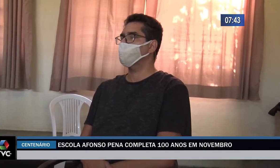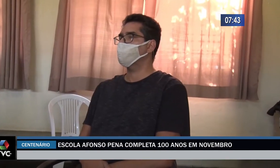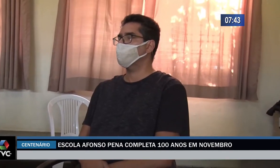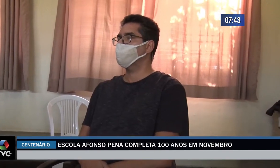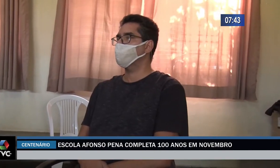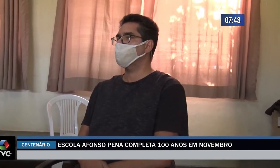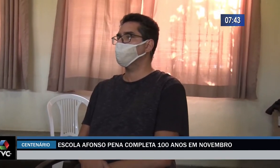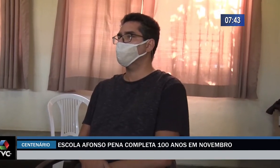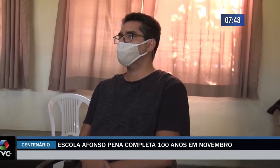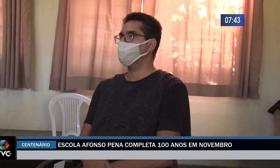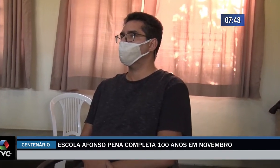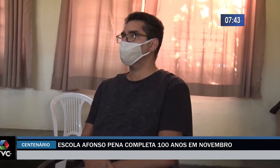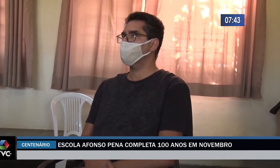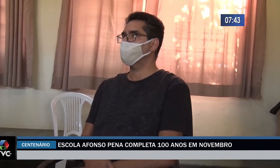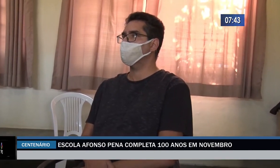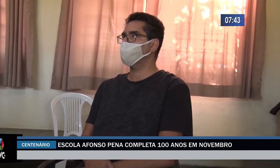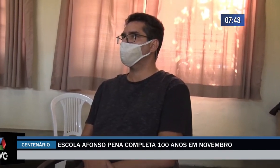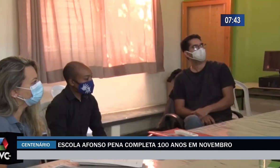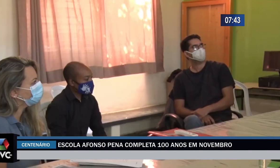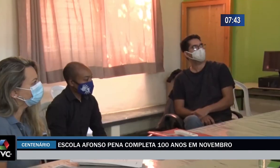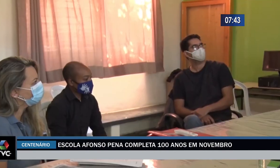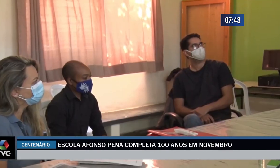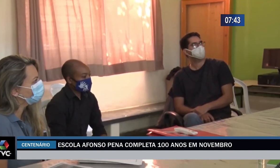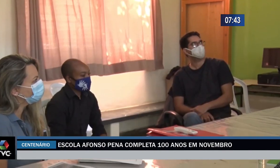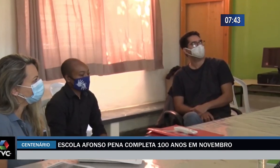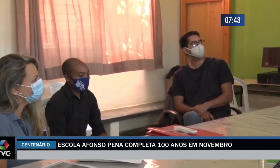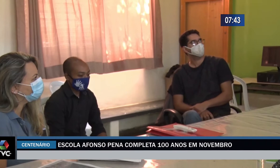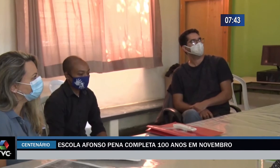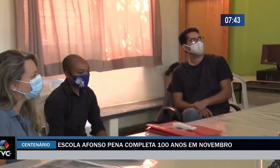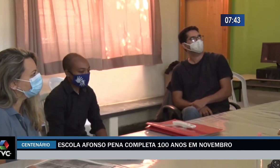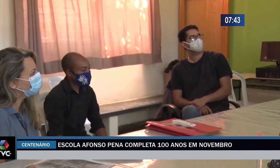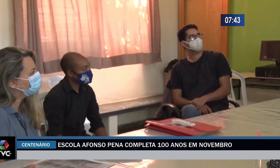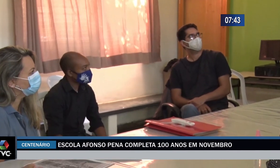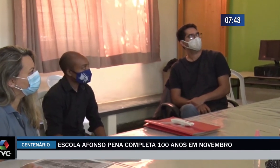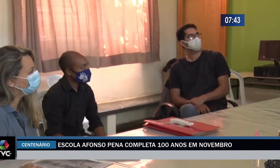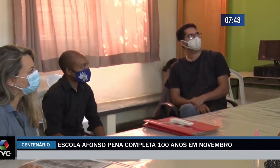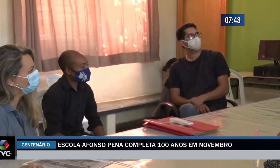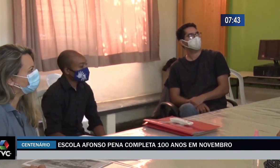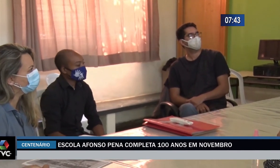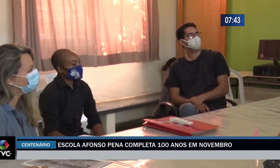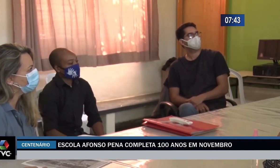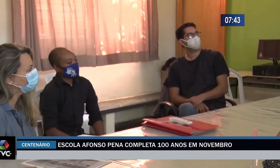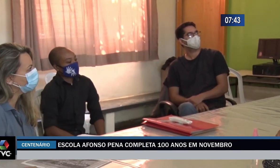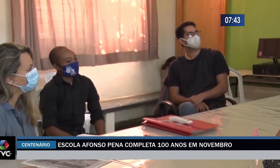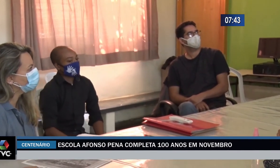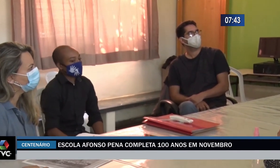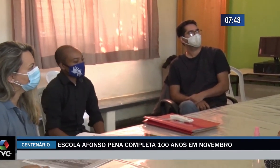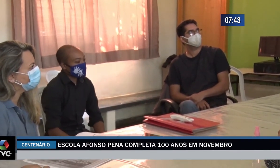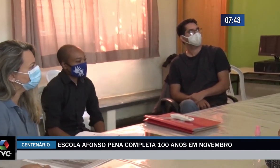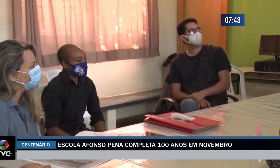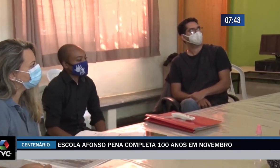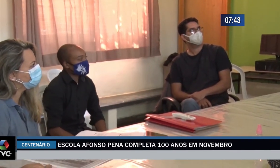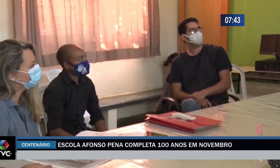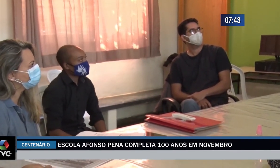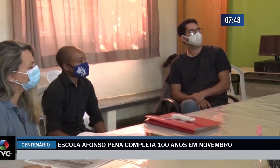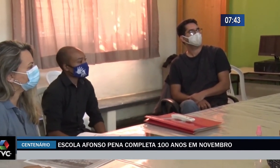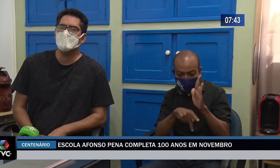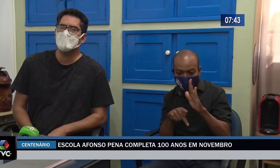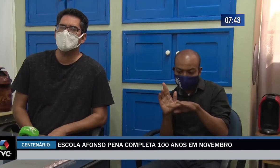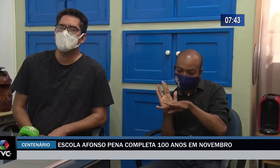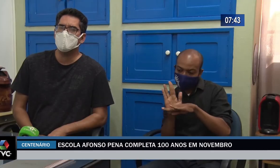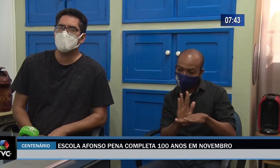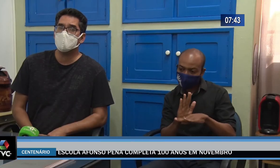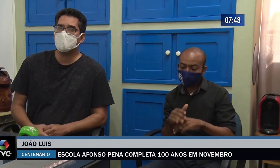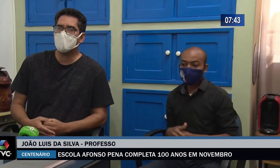de história da escola, João Luiz da Silva, destacou a importância dessa data dos centenários da escola Afonso Pena.